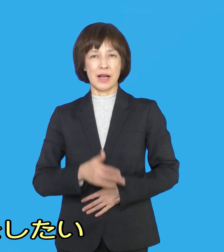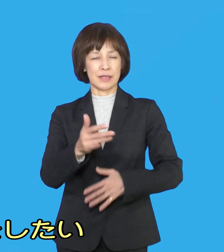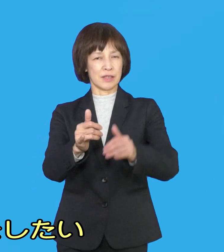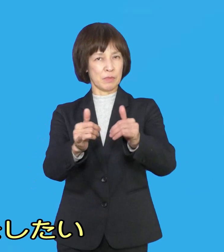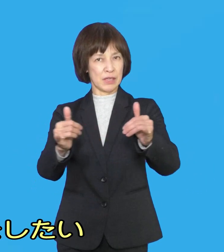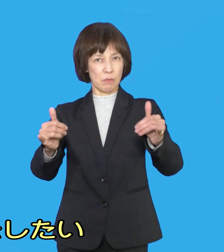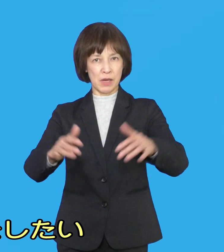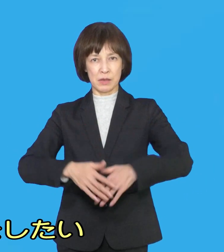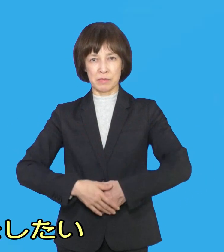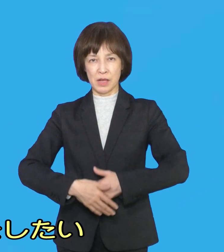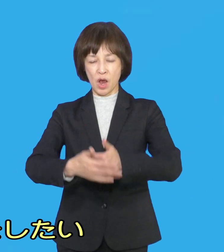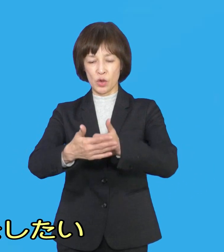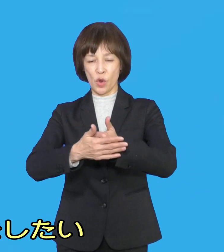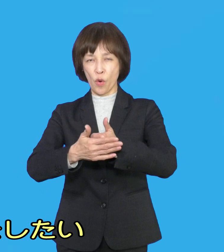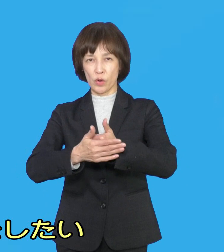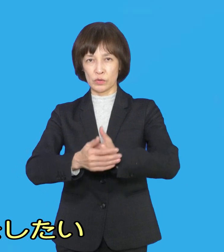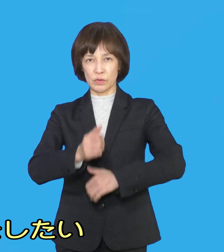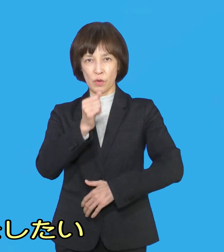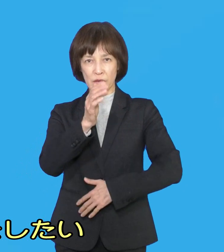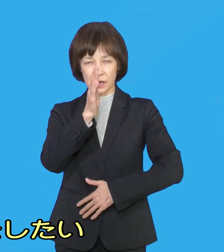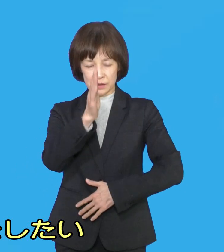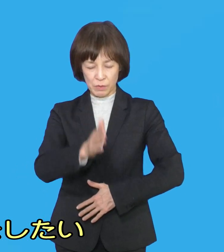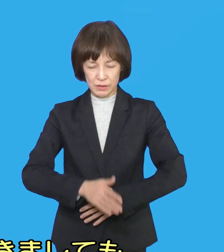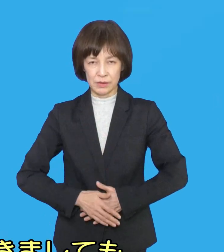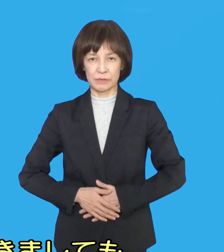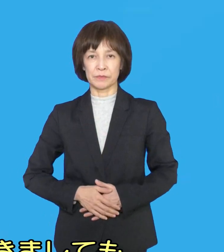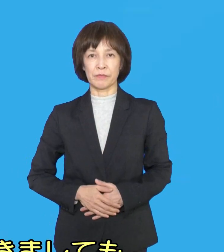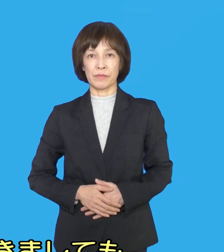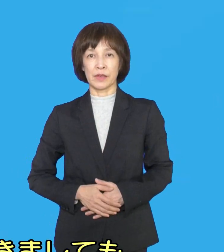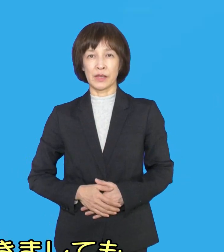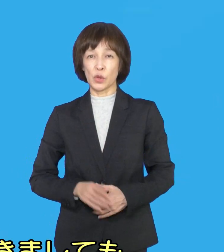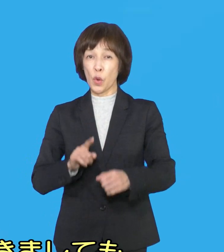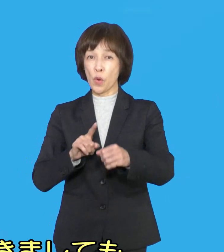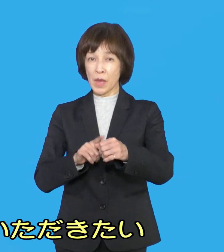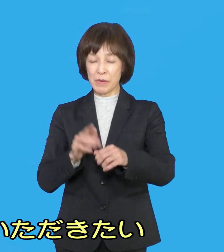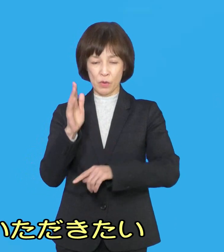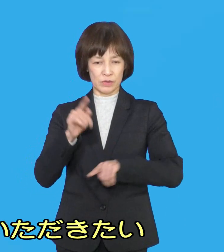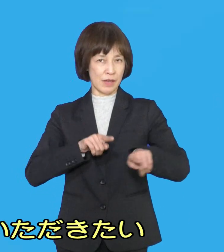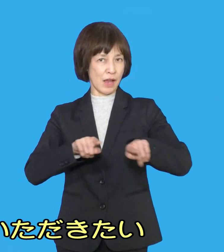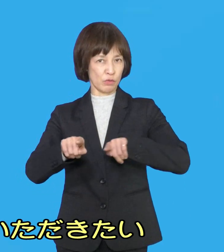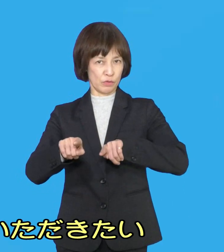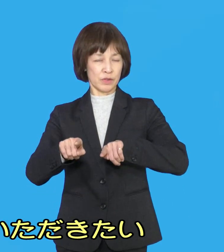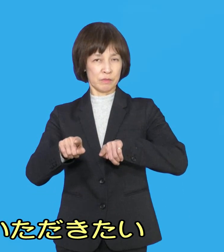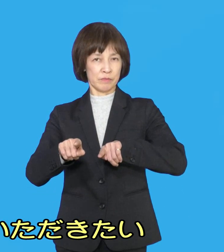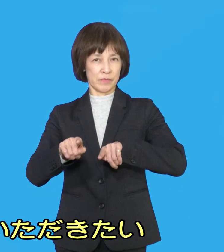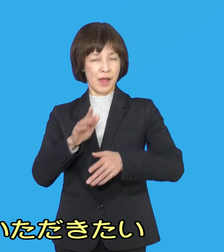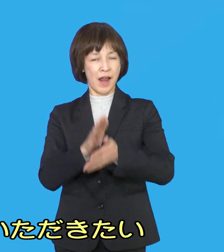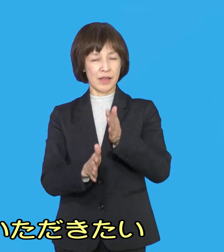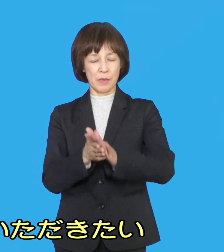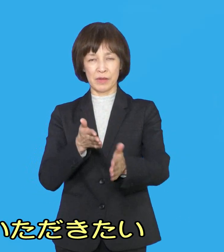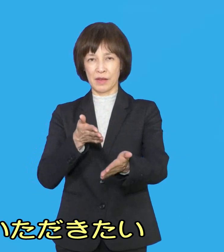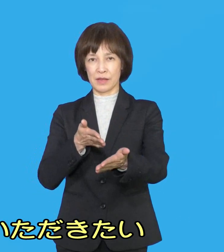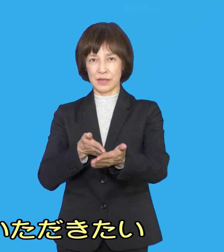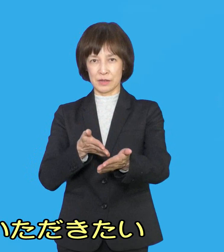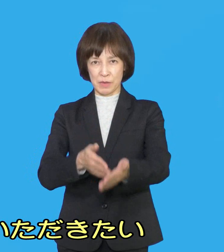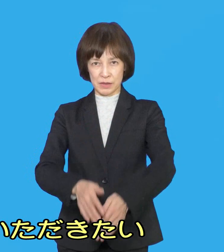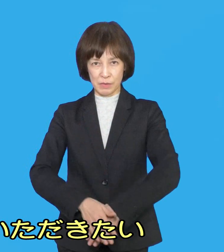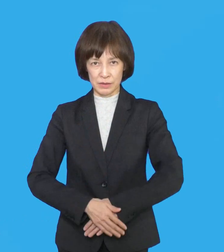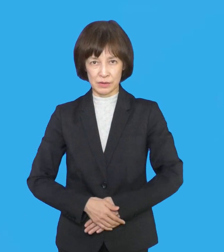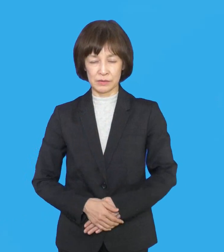とご協力のお願いをしたいと考えています。そのための施策につきましても後ほどご紹介をさせていただきたいと思